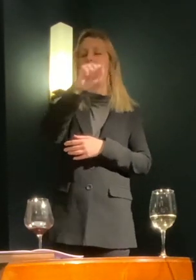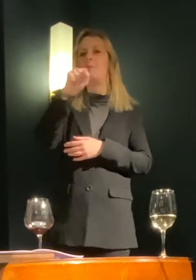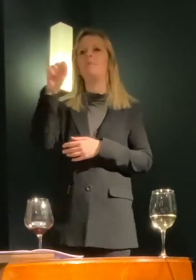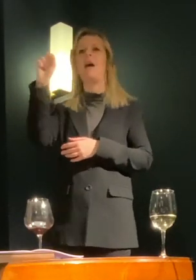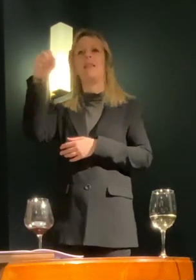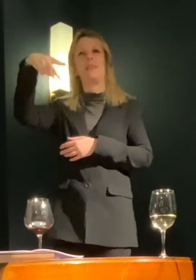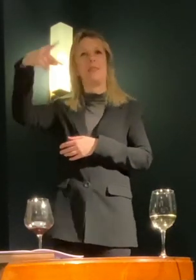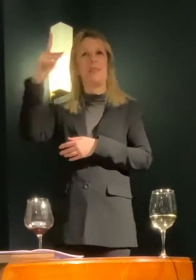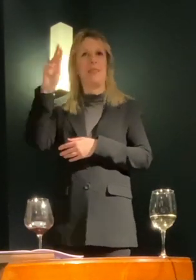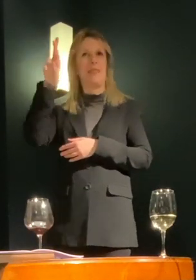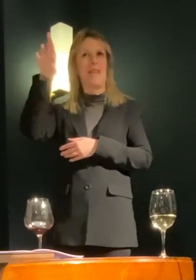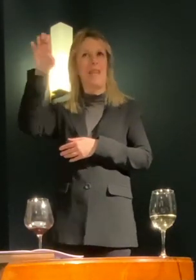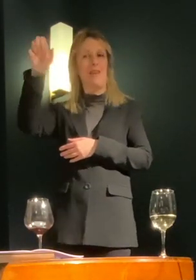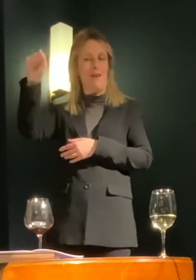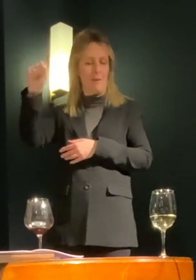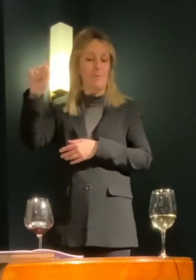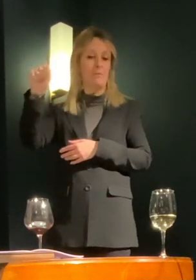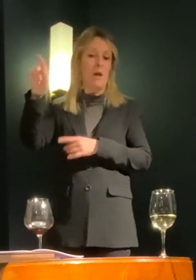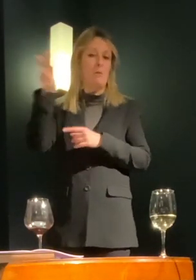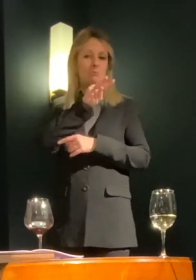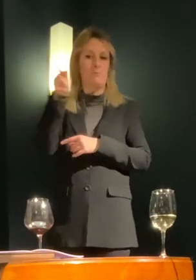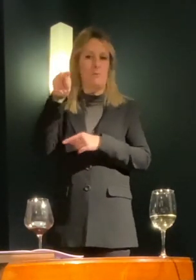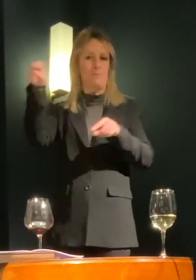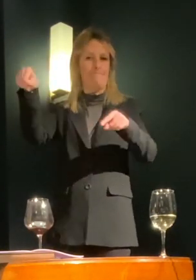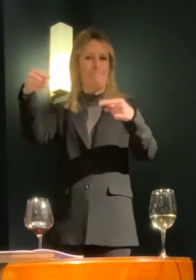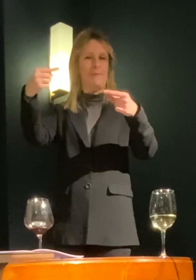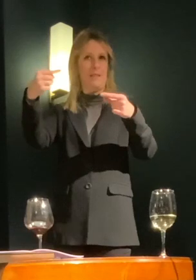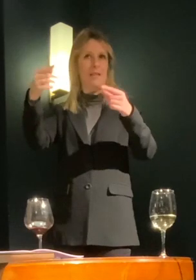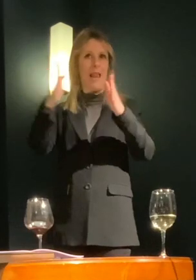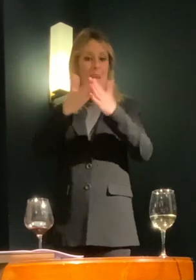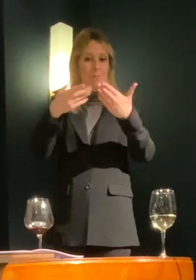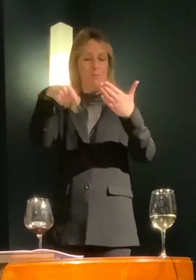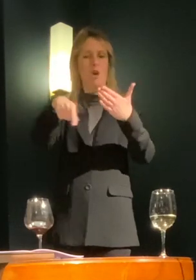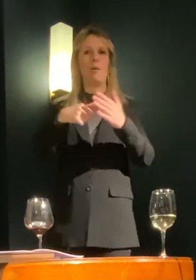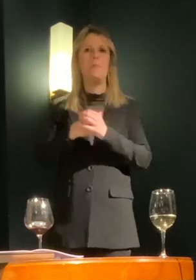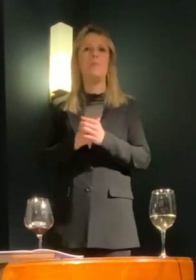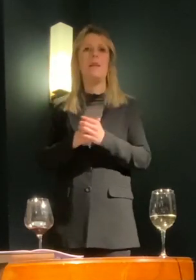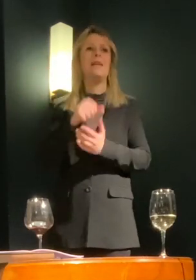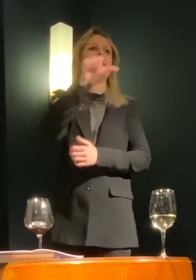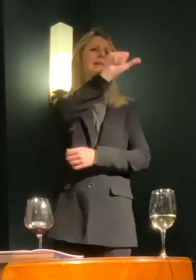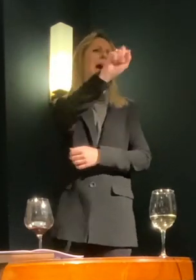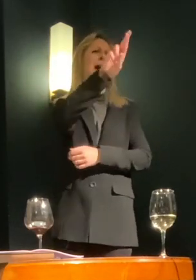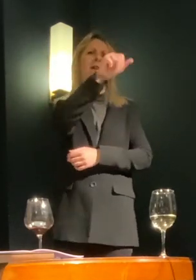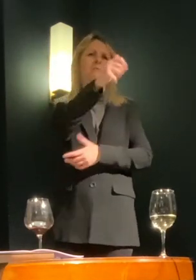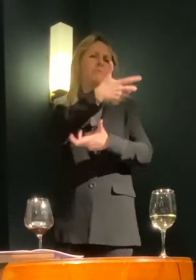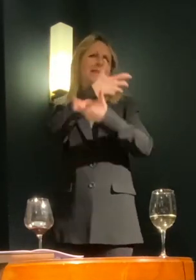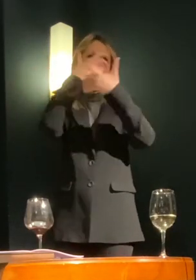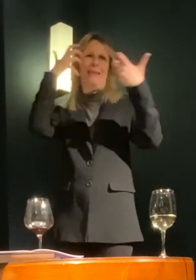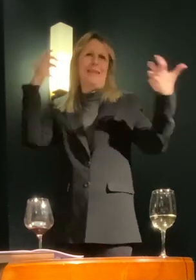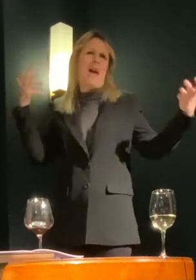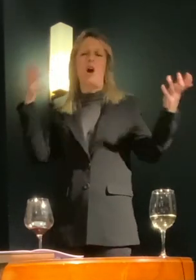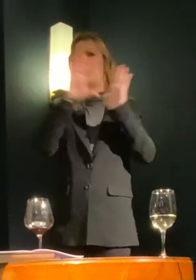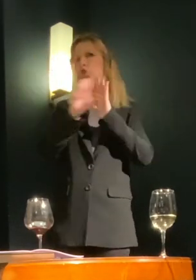gli antagonisti del libro. La differenza tra loro è che Sara è un antagonista palese. Sara è una